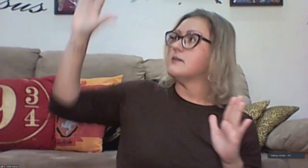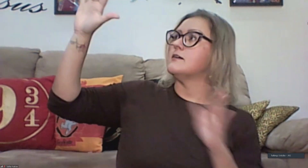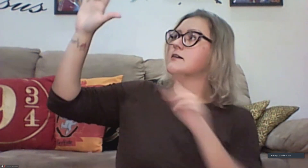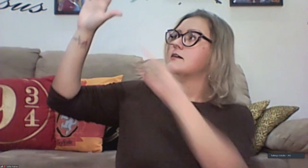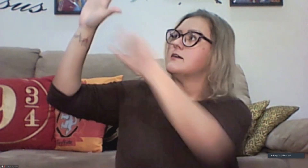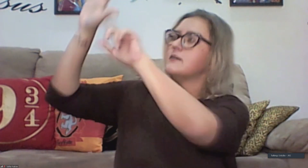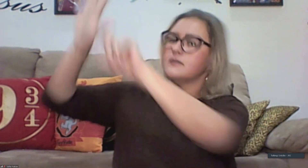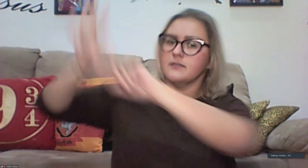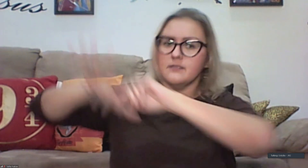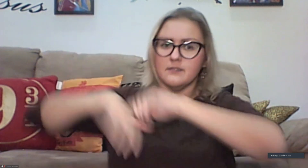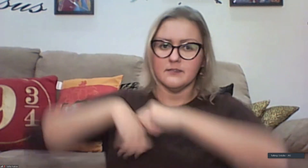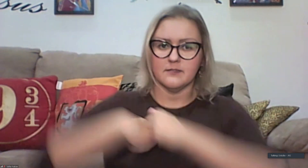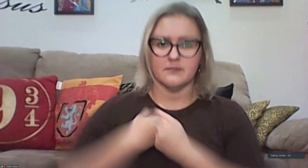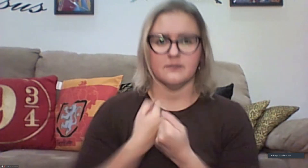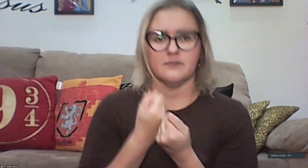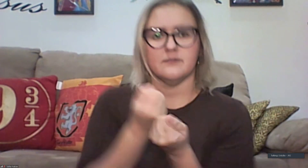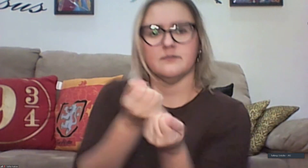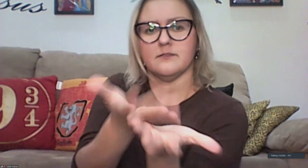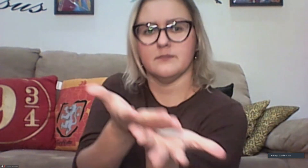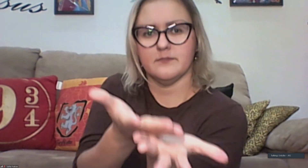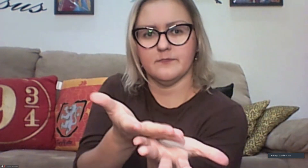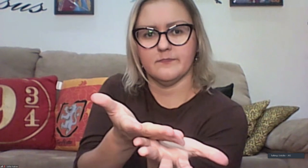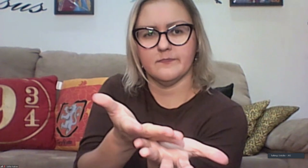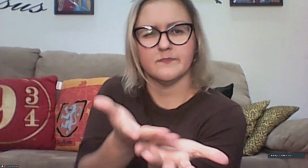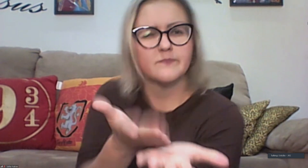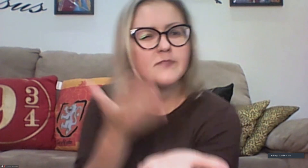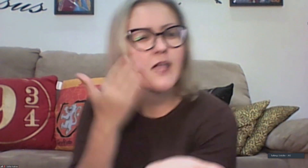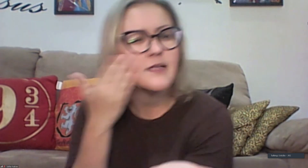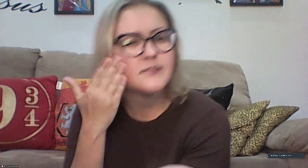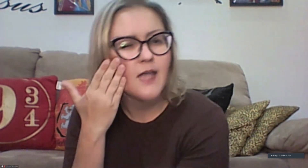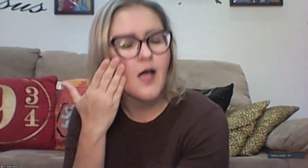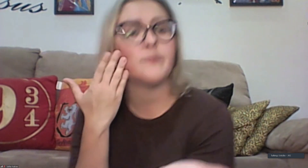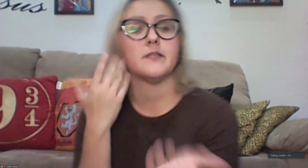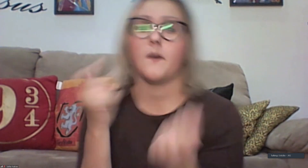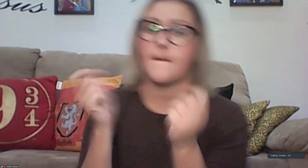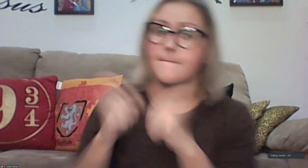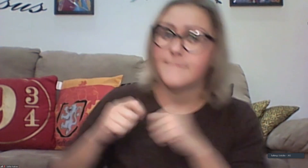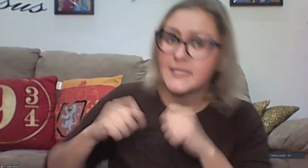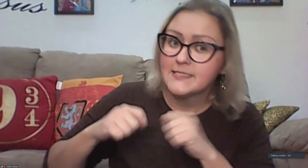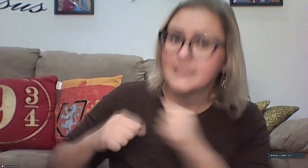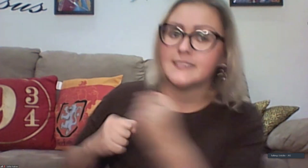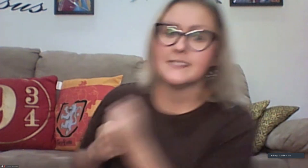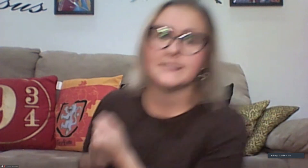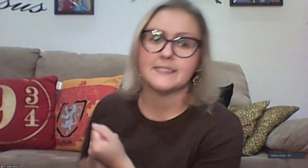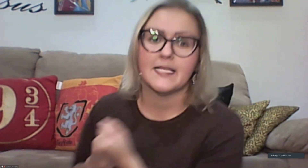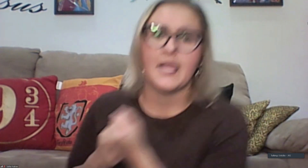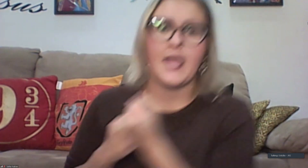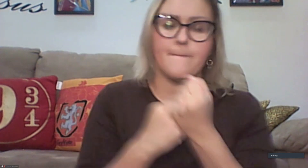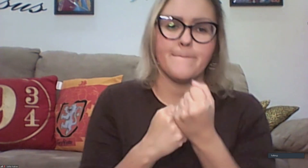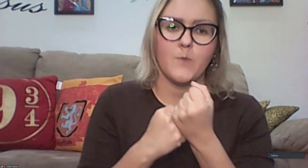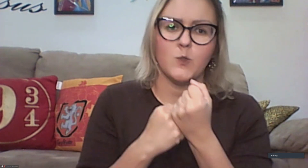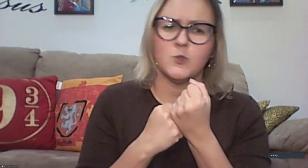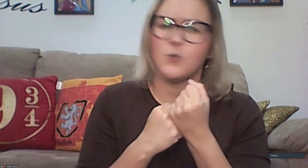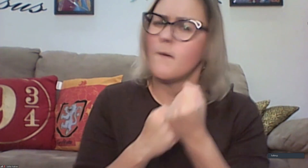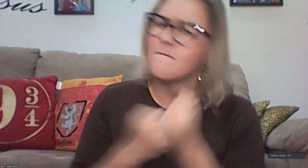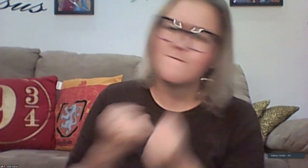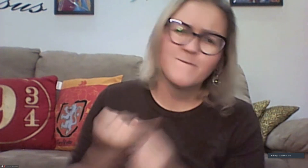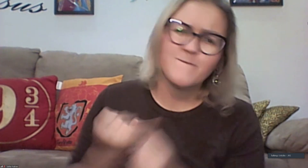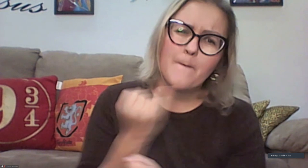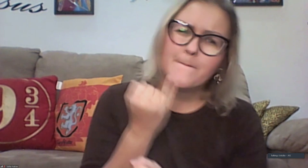na cabeça, ele traz para o espaço, ele expressa no espaço. O desenho da mente vem para